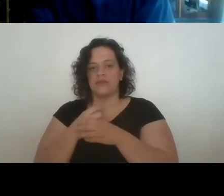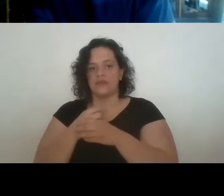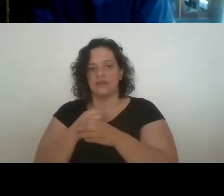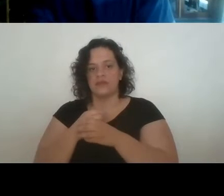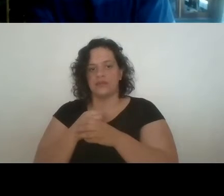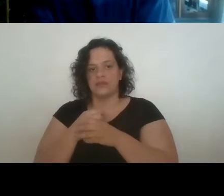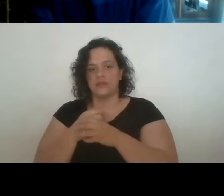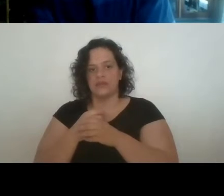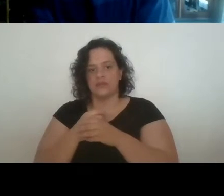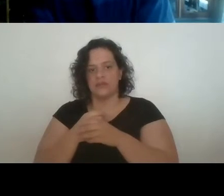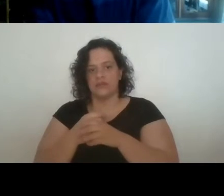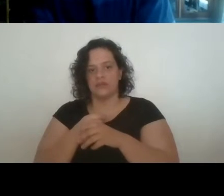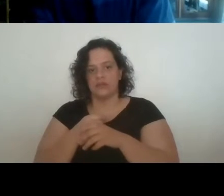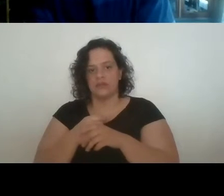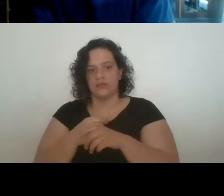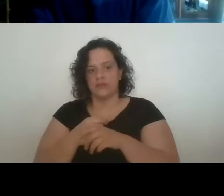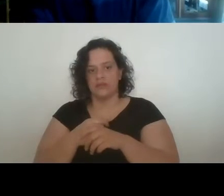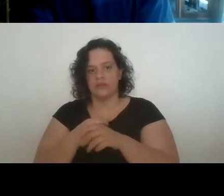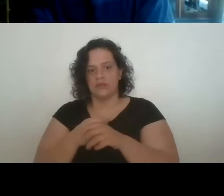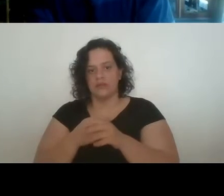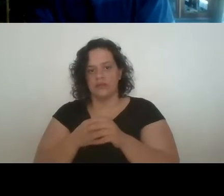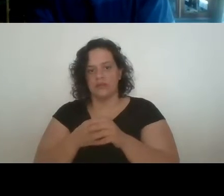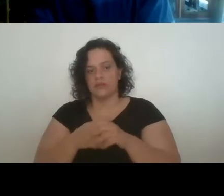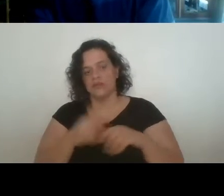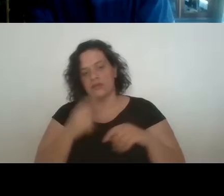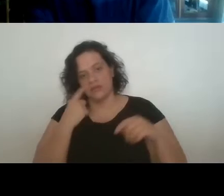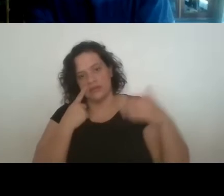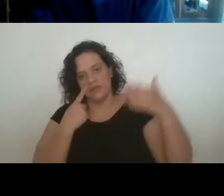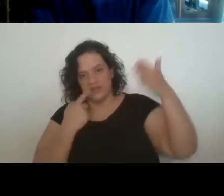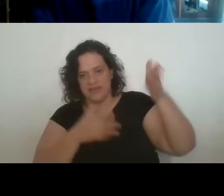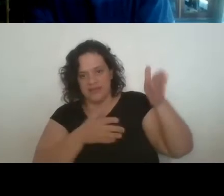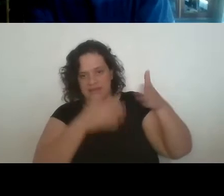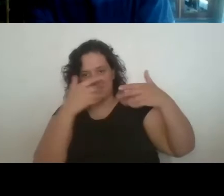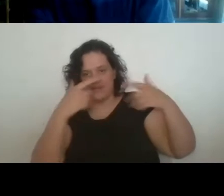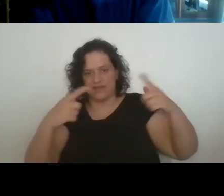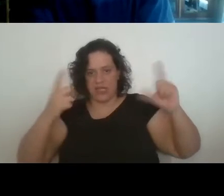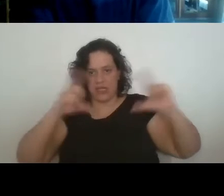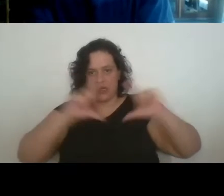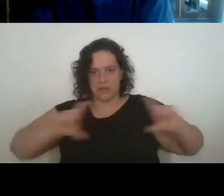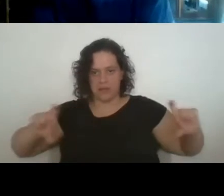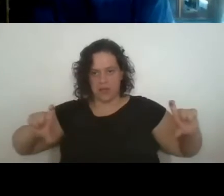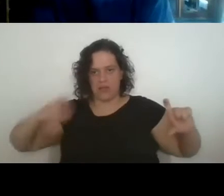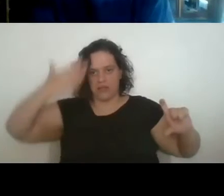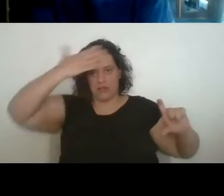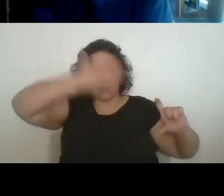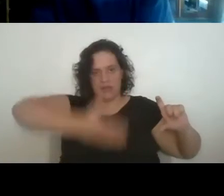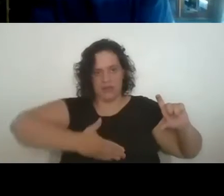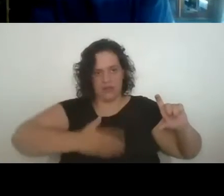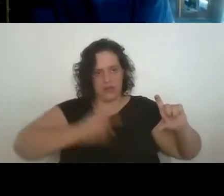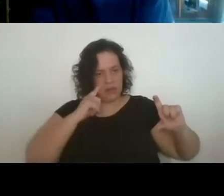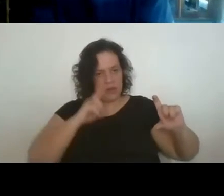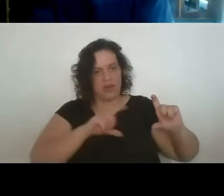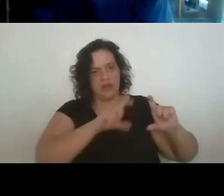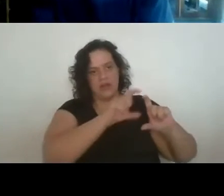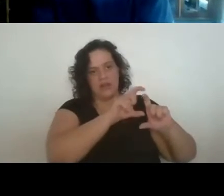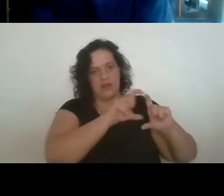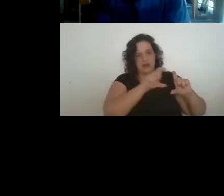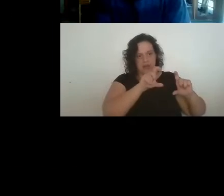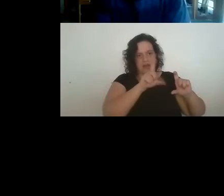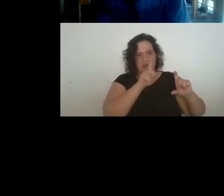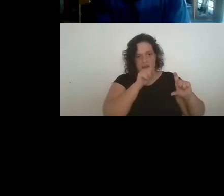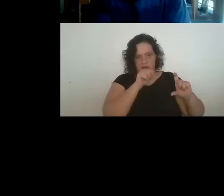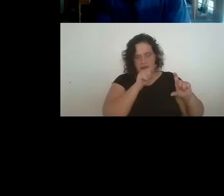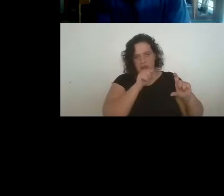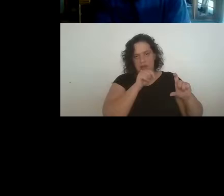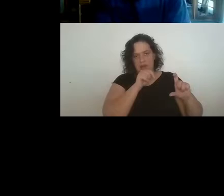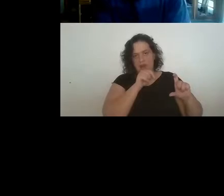Isso. A gente tem o corte, então, mostrando que tem uma camada superficial de água aí, desculpa, uma